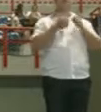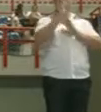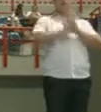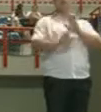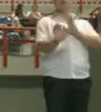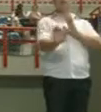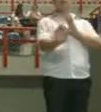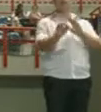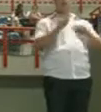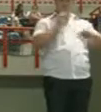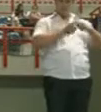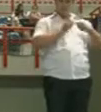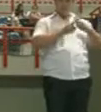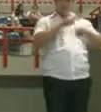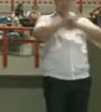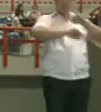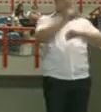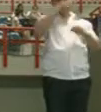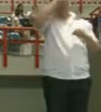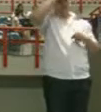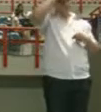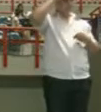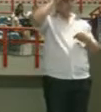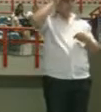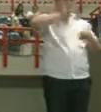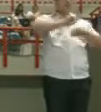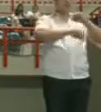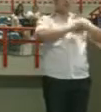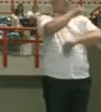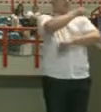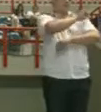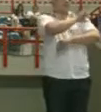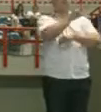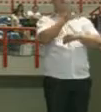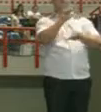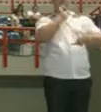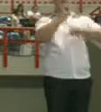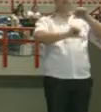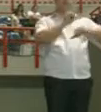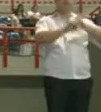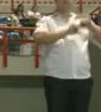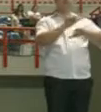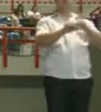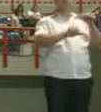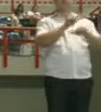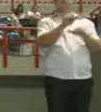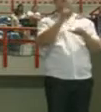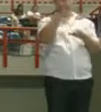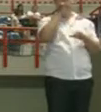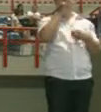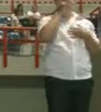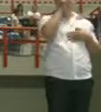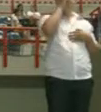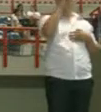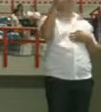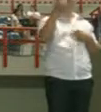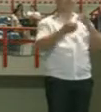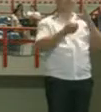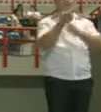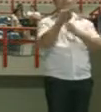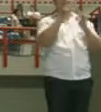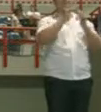até porque os prefeitos do Rio de Janeiro irão fazer reformas urbanas que dão origem às